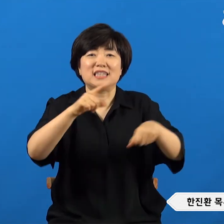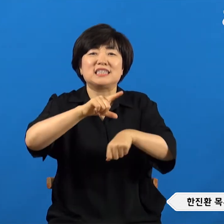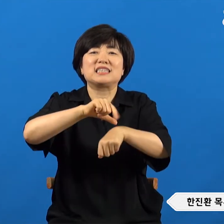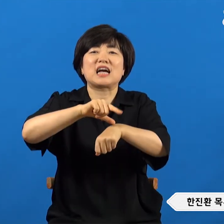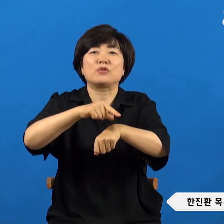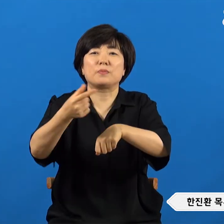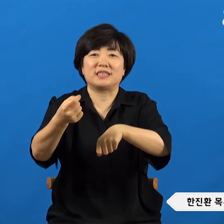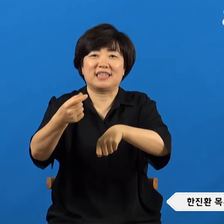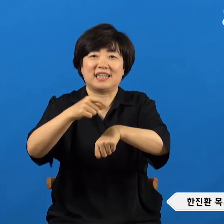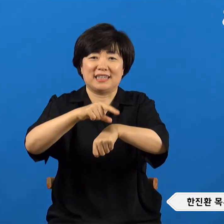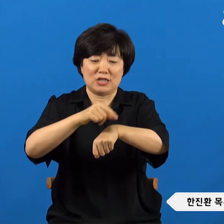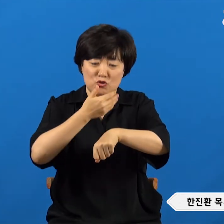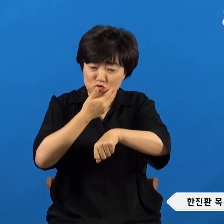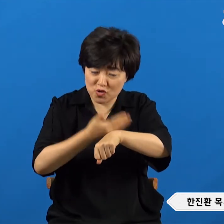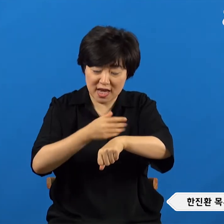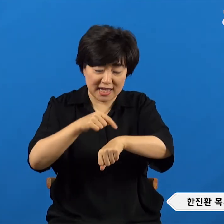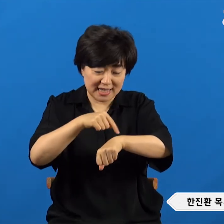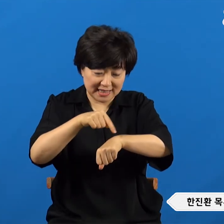종교개혁자 마르틴 루터는